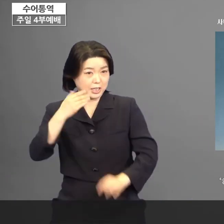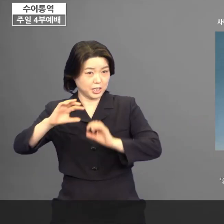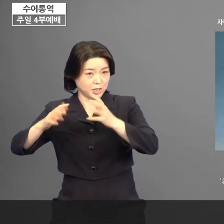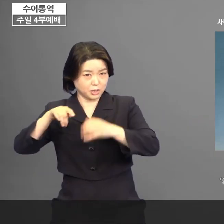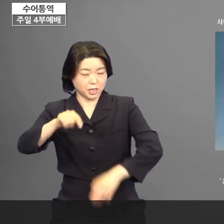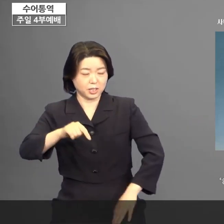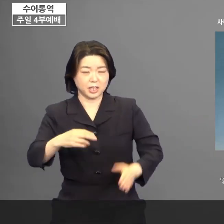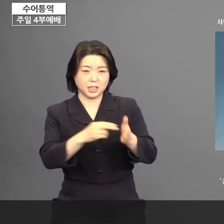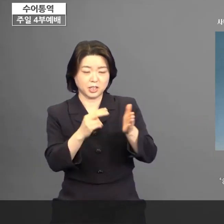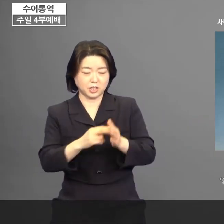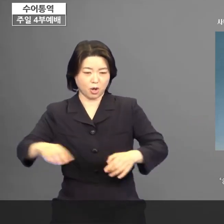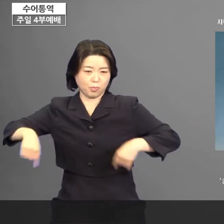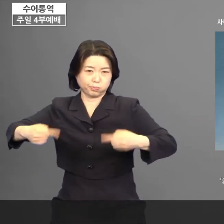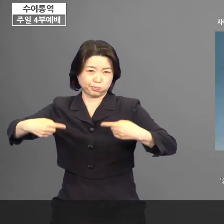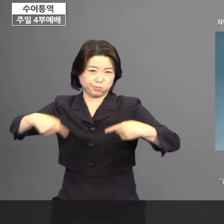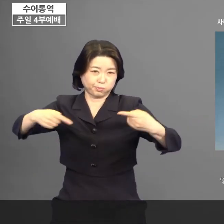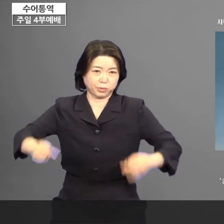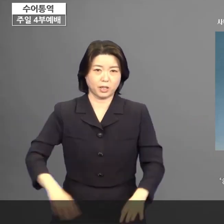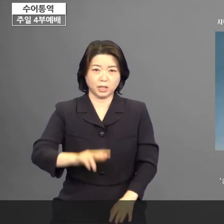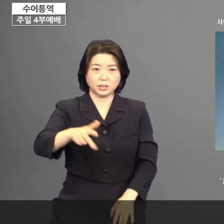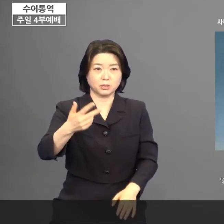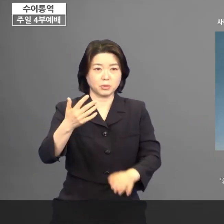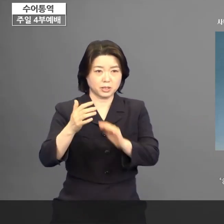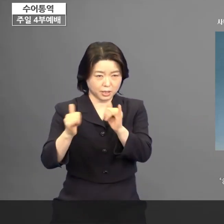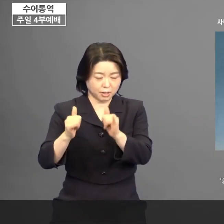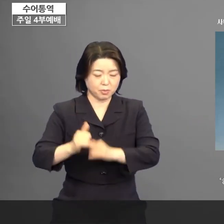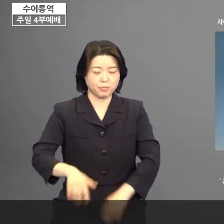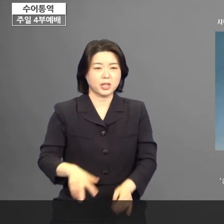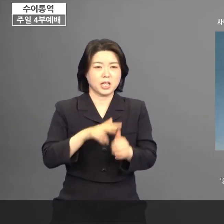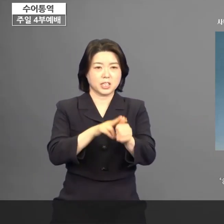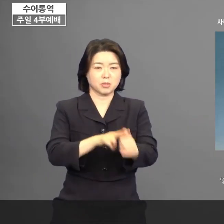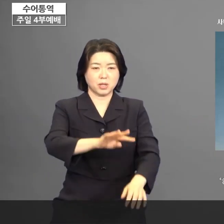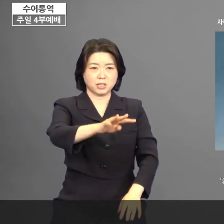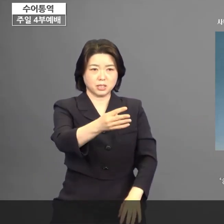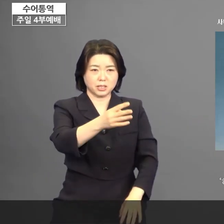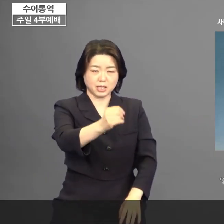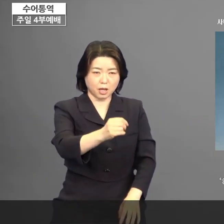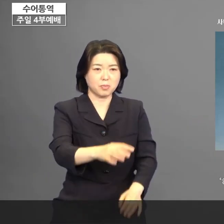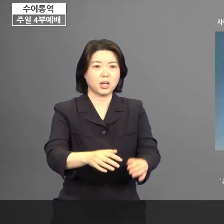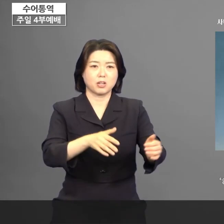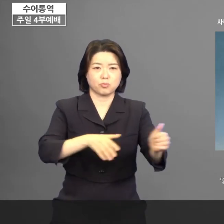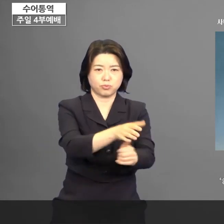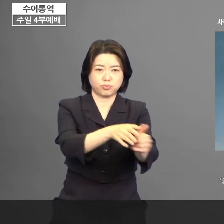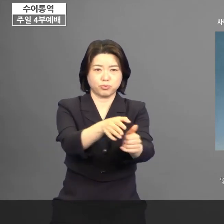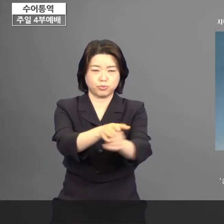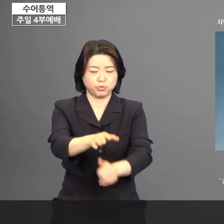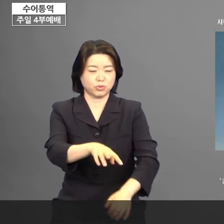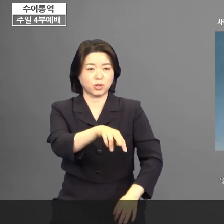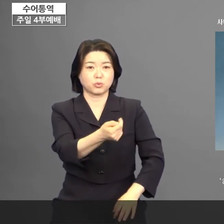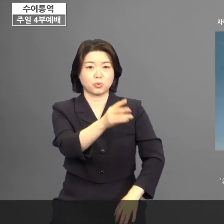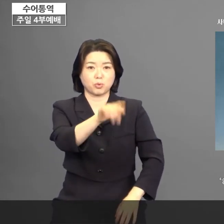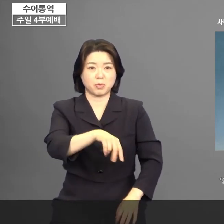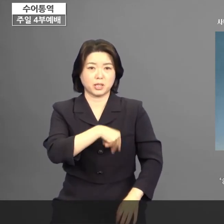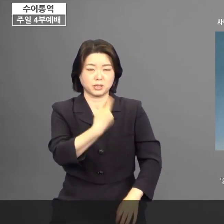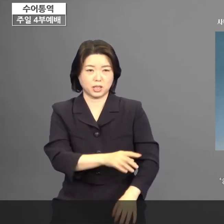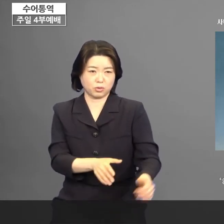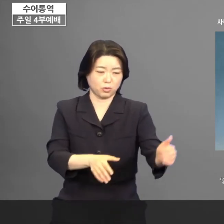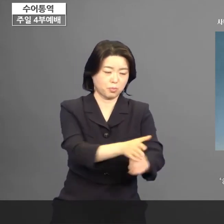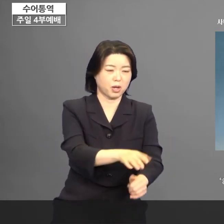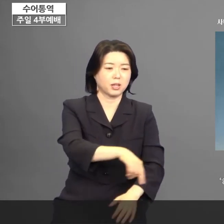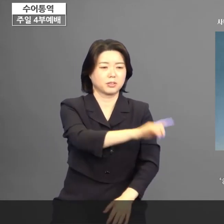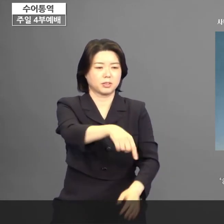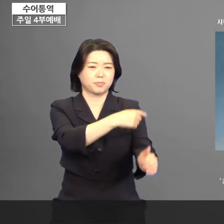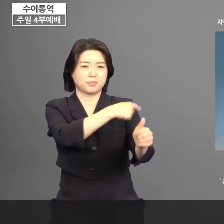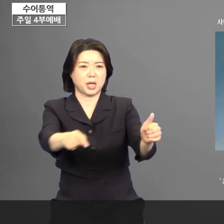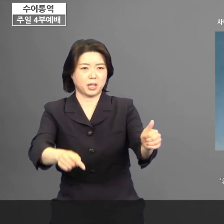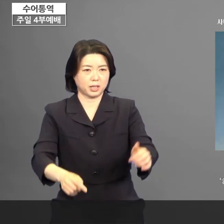병거를 모는 700명과 기마병 4만 명을 죽이고 소박사령관도 쳐서 그를 그 자리에서